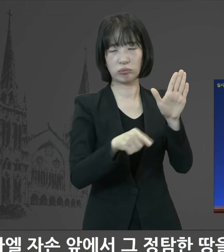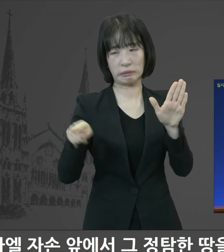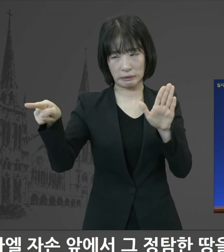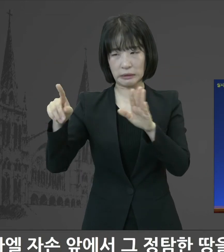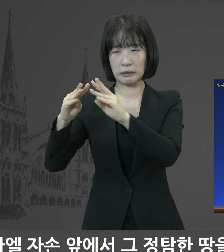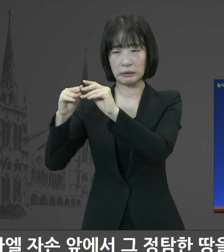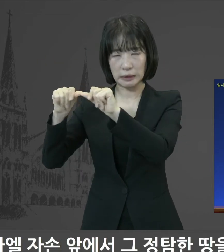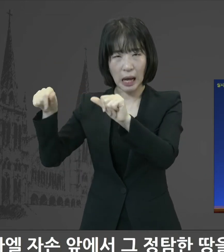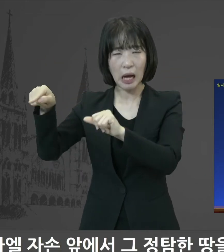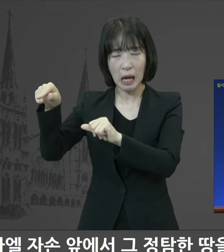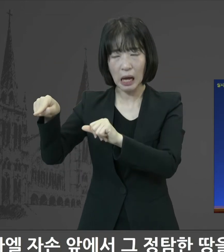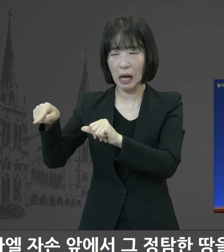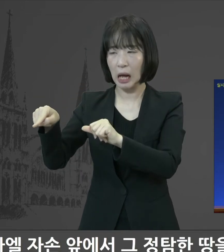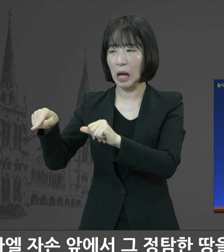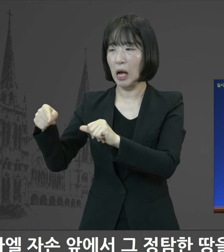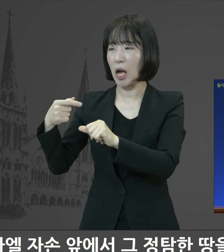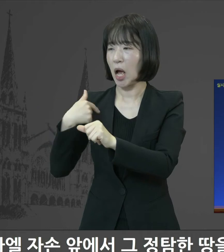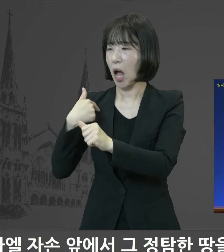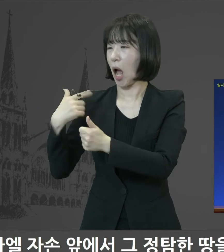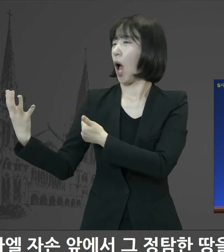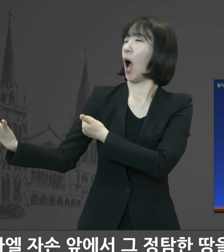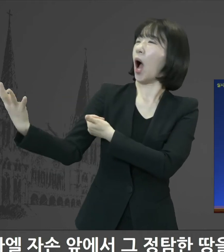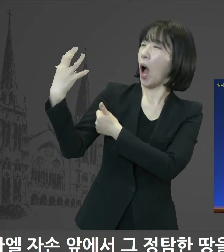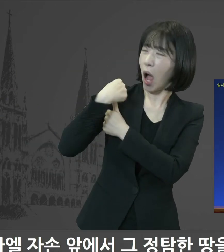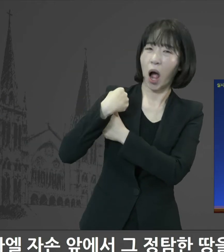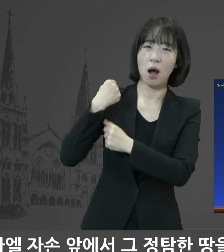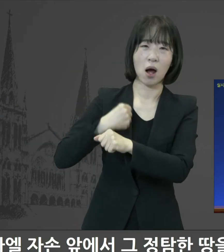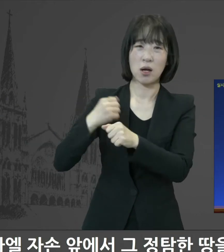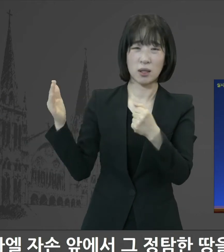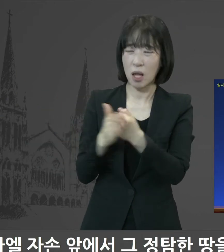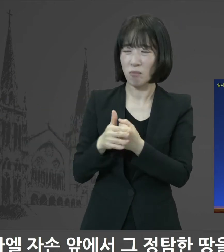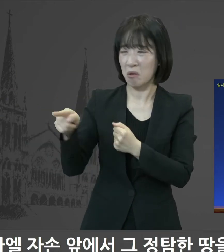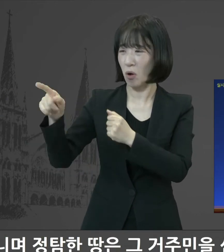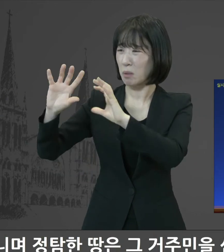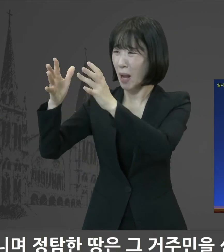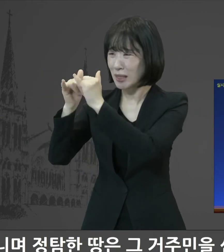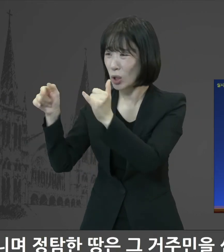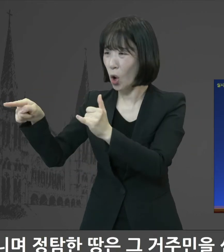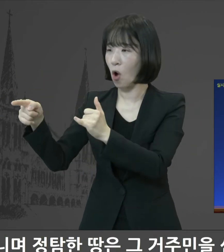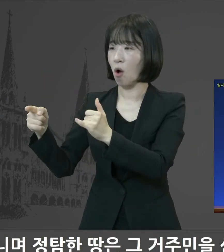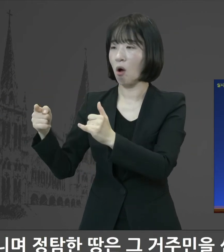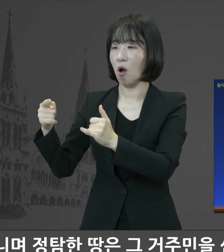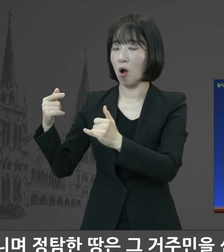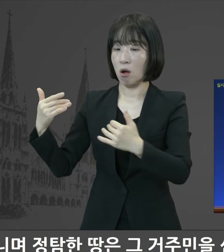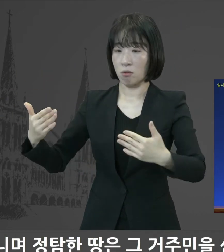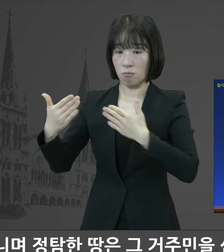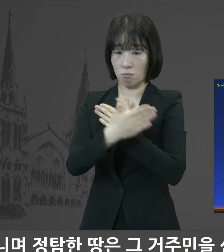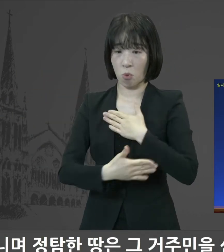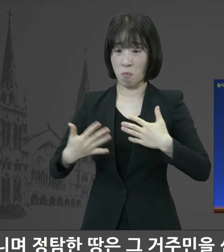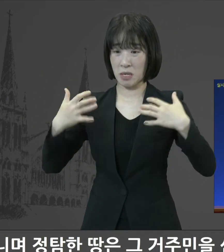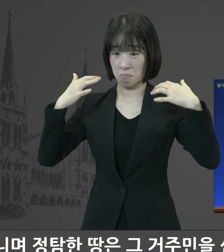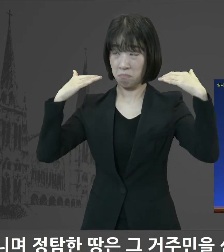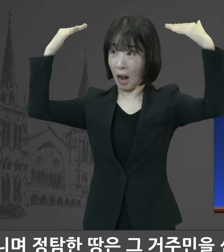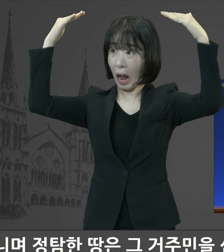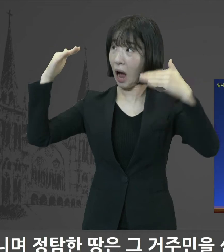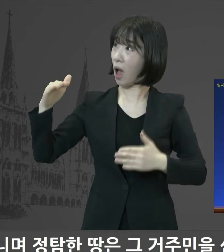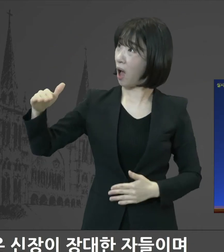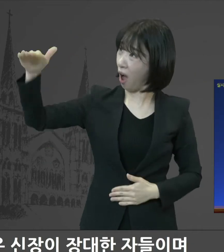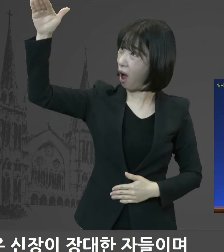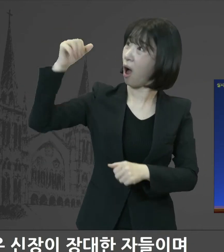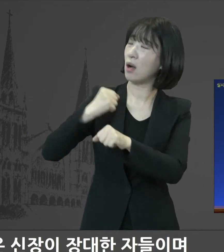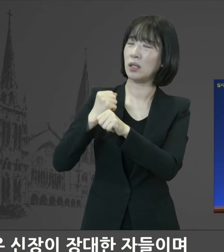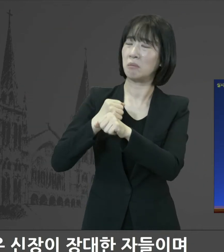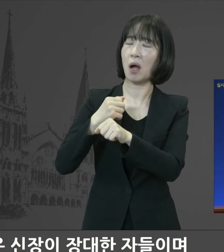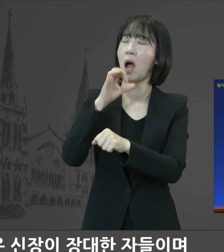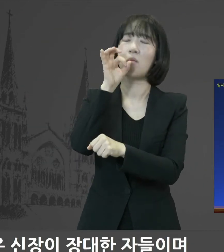땅은 그 거주민을 삼키는 땅이요 거기서 본 모든 백성은 신장이 장대한 자들이며. 자, 보세요.